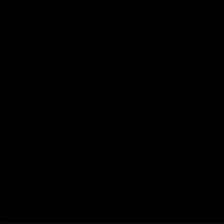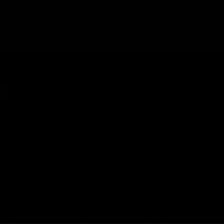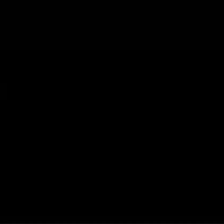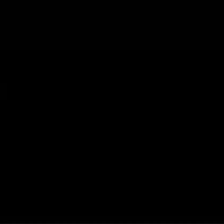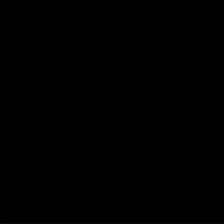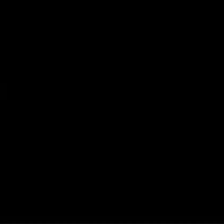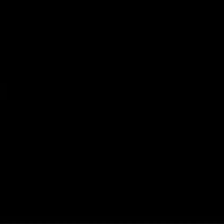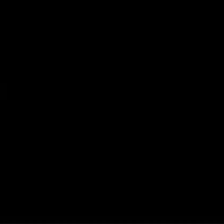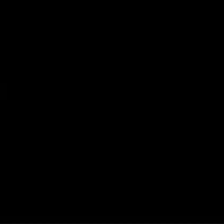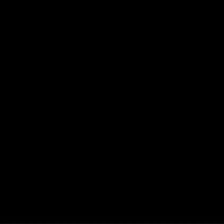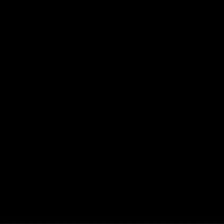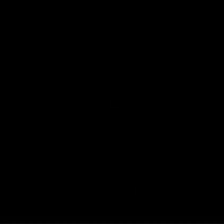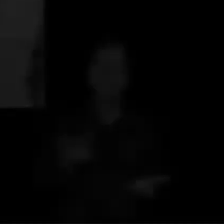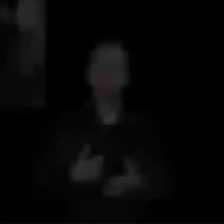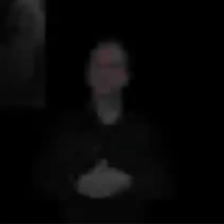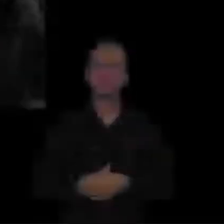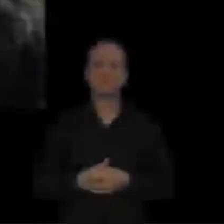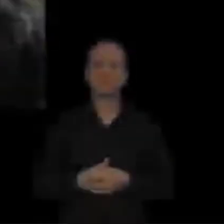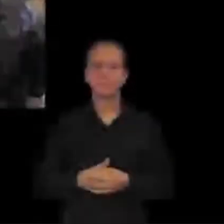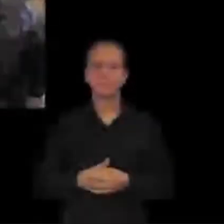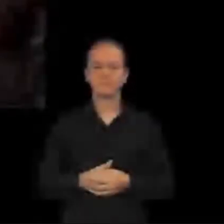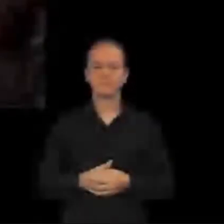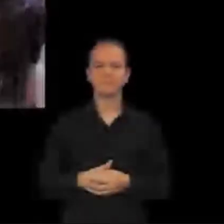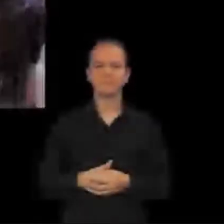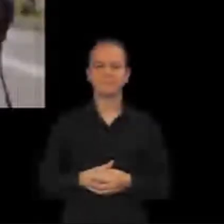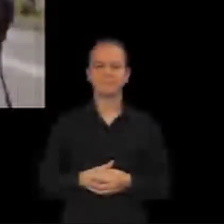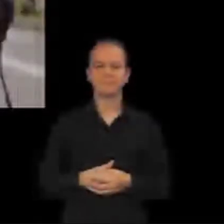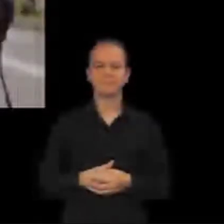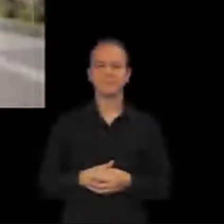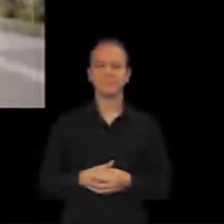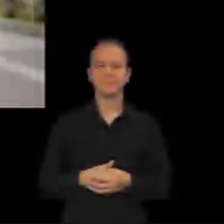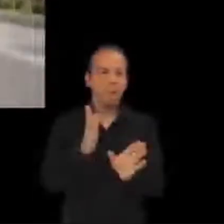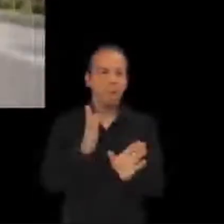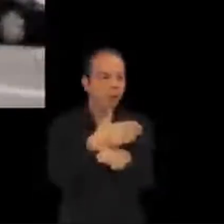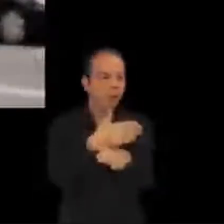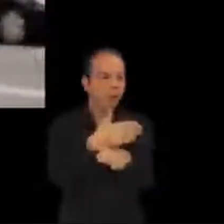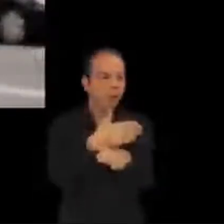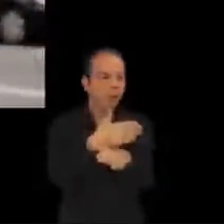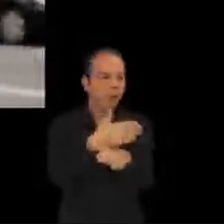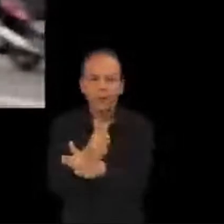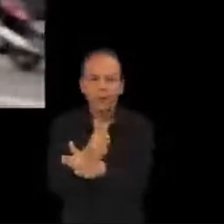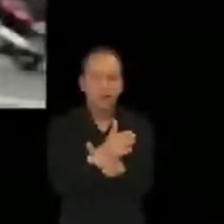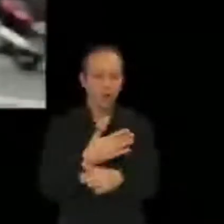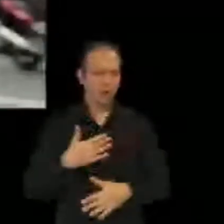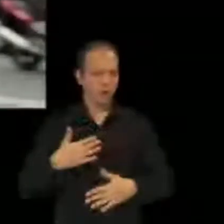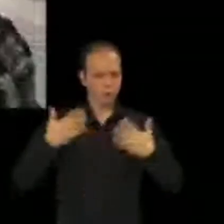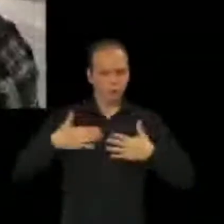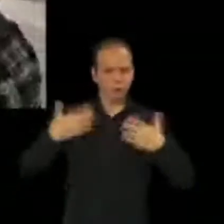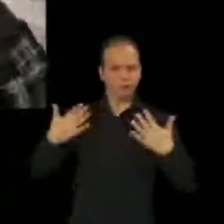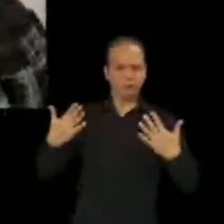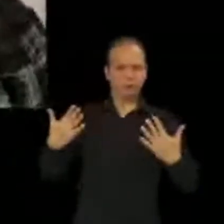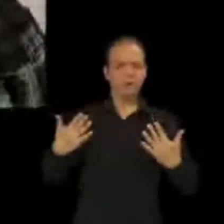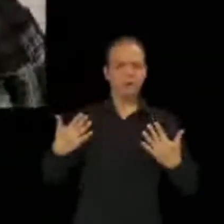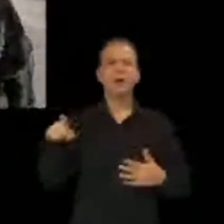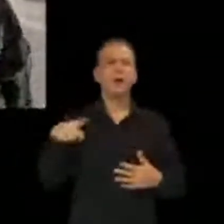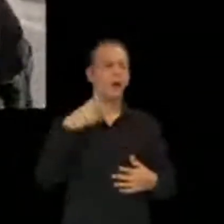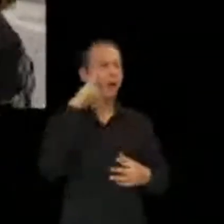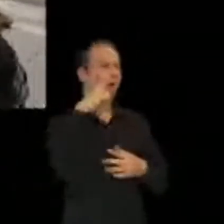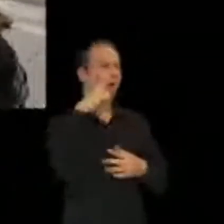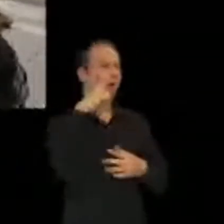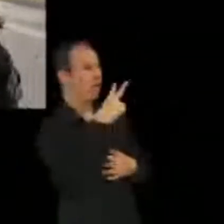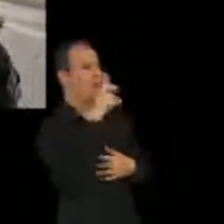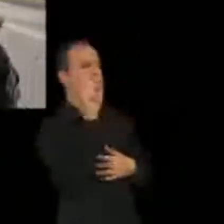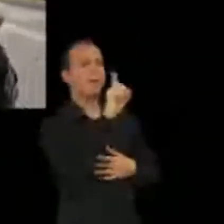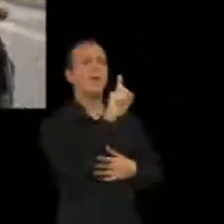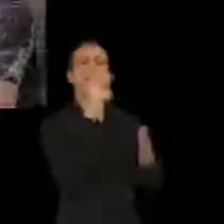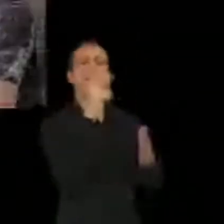Realização Instituto Mara Gabrilli. Mulher vai até a garota cega que segura uma bengala. Tá perdida? Segura pelo braço. Que susto! É porque você